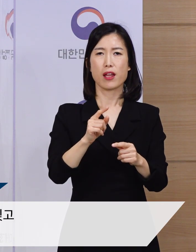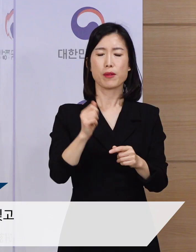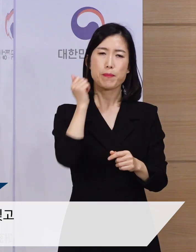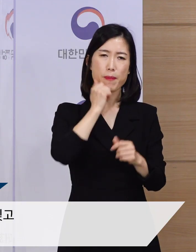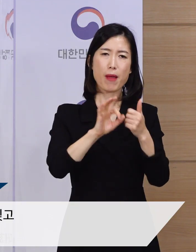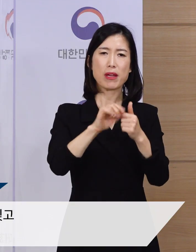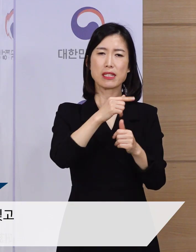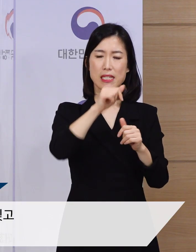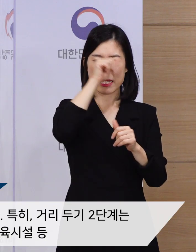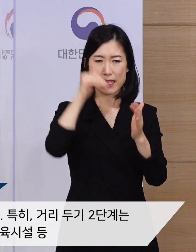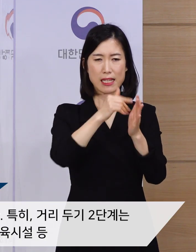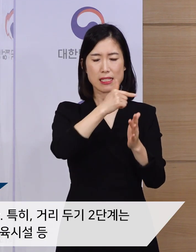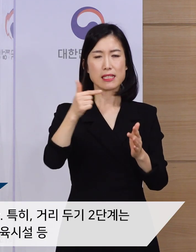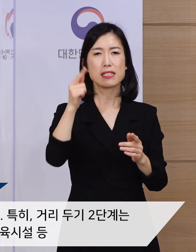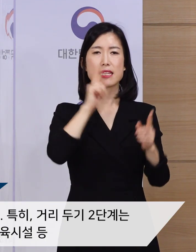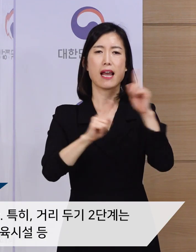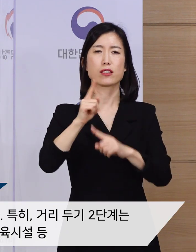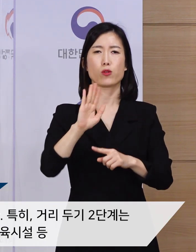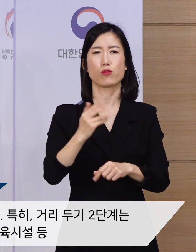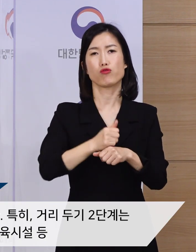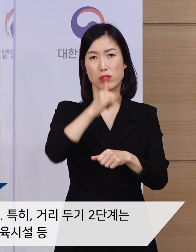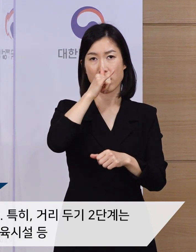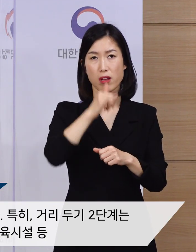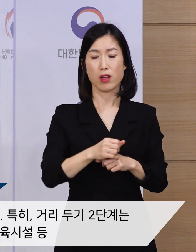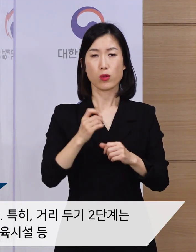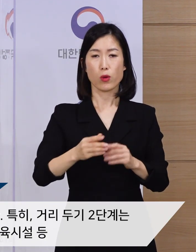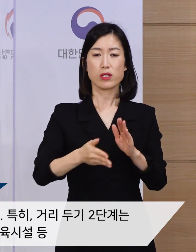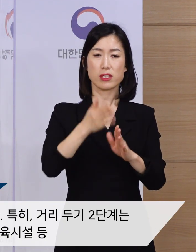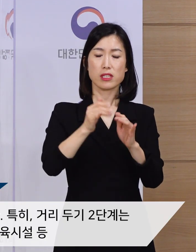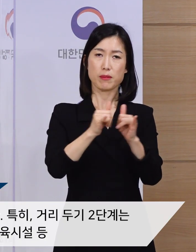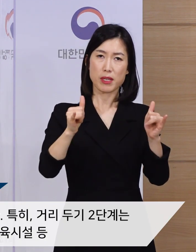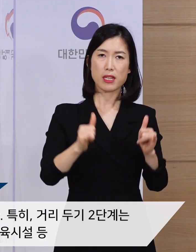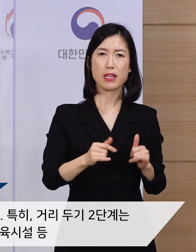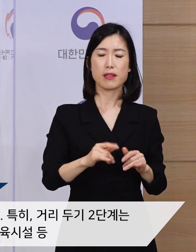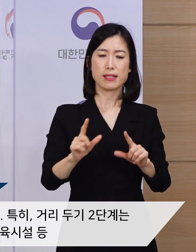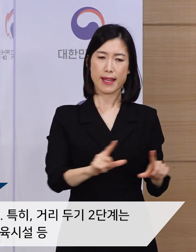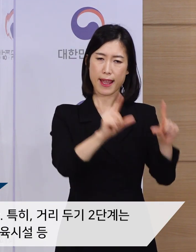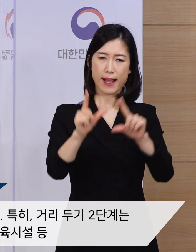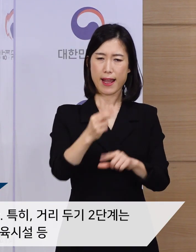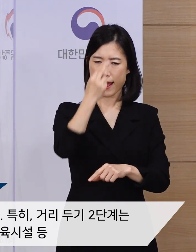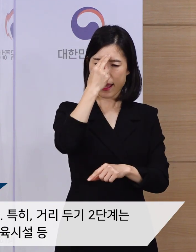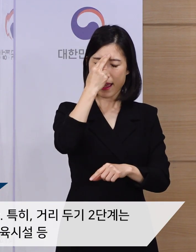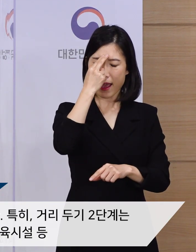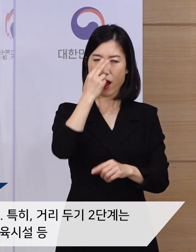있습니다. 서민 경제와 민생에도 큰 어려움이 닥칠 것입니다.